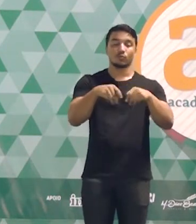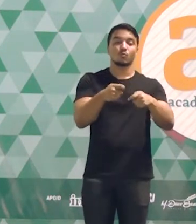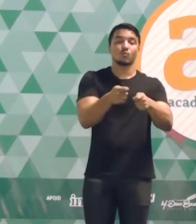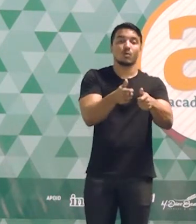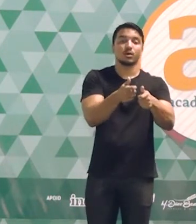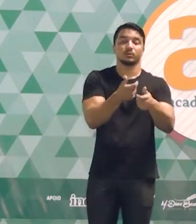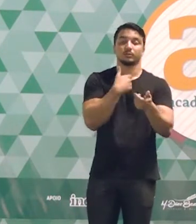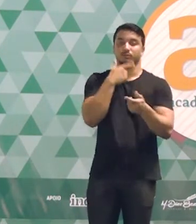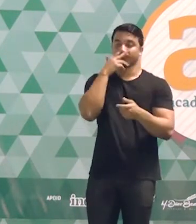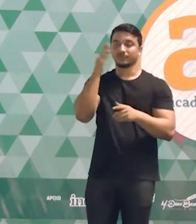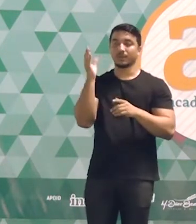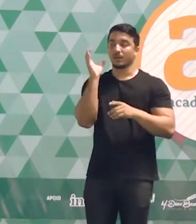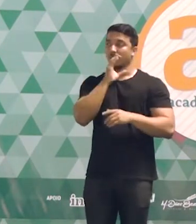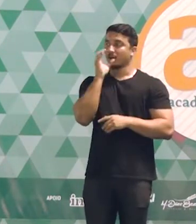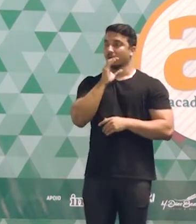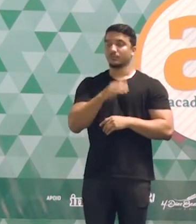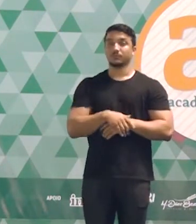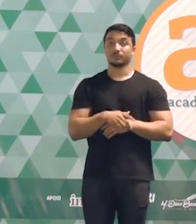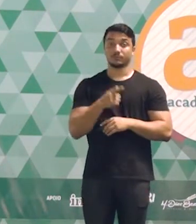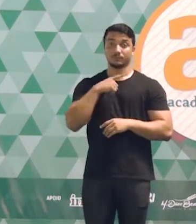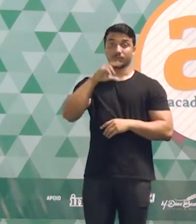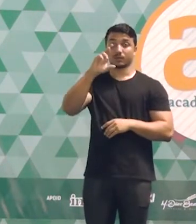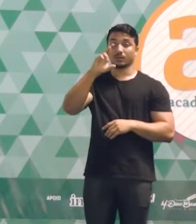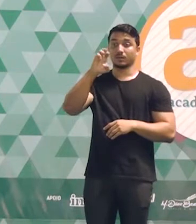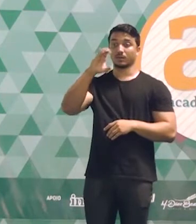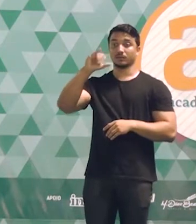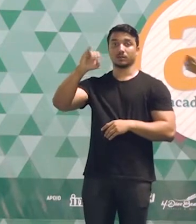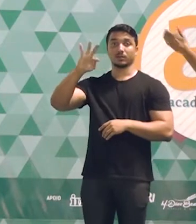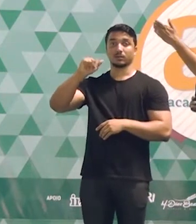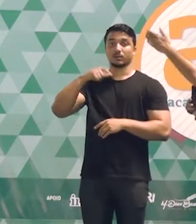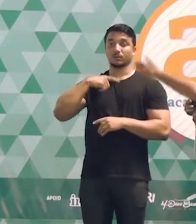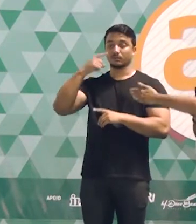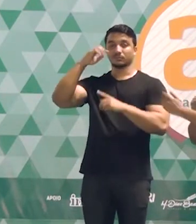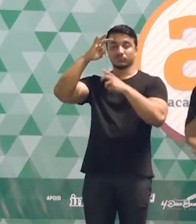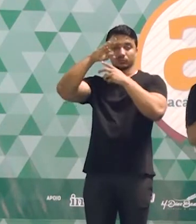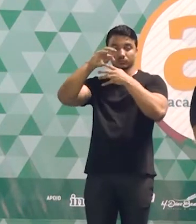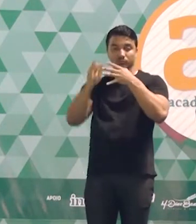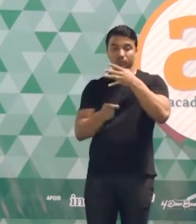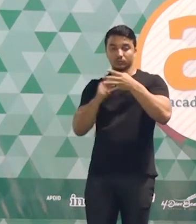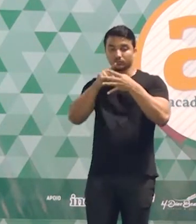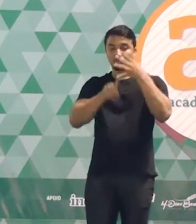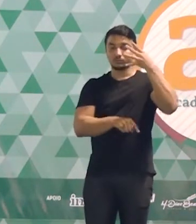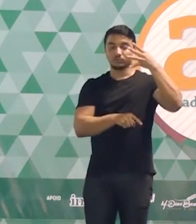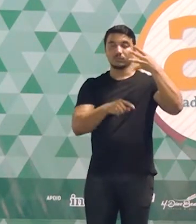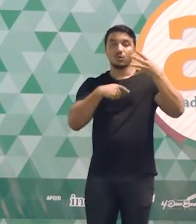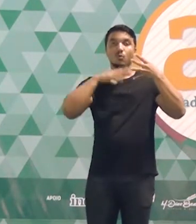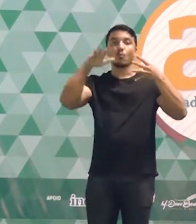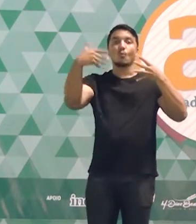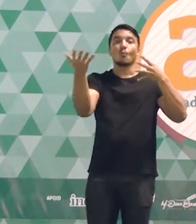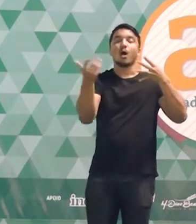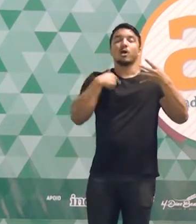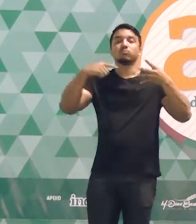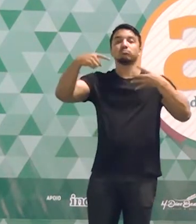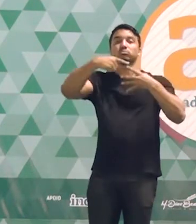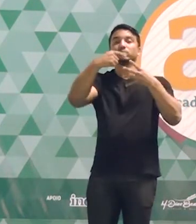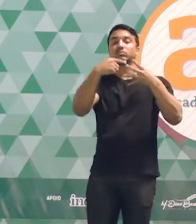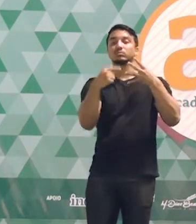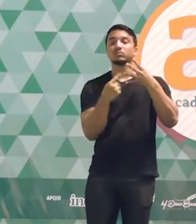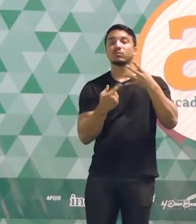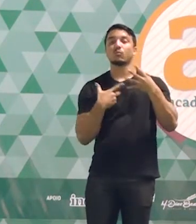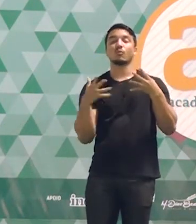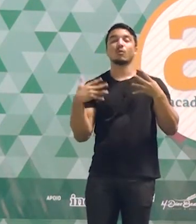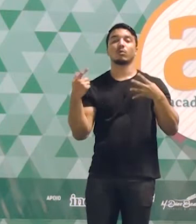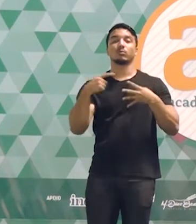como vocês passam tão rápido. Então, lá na receita, dessas marcas que estão aí presentes, qual é aquela que se realiza